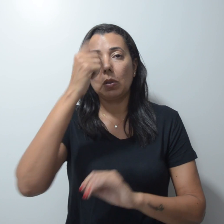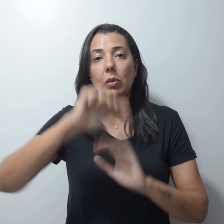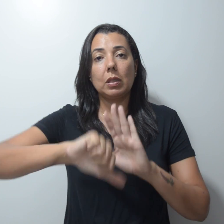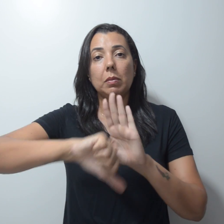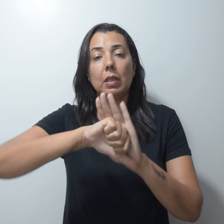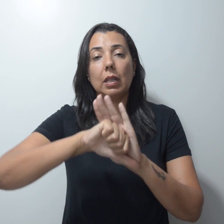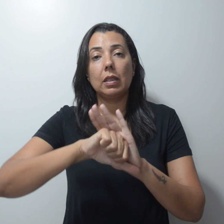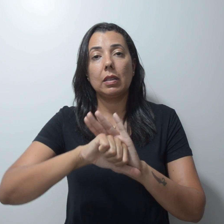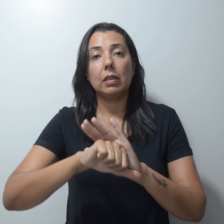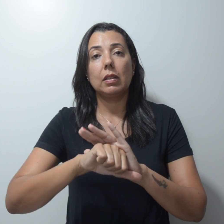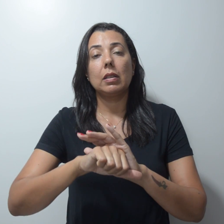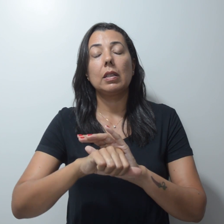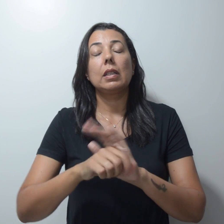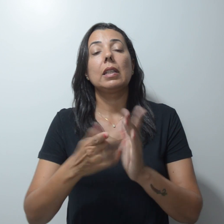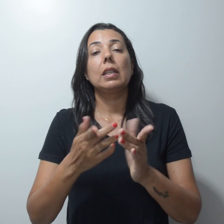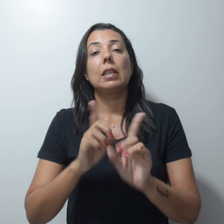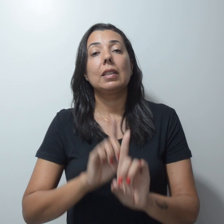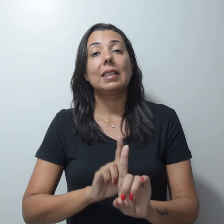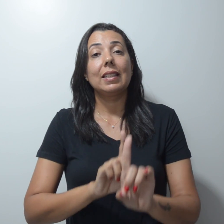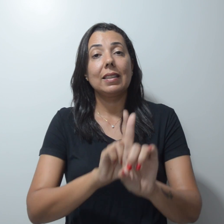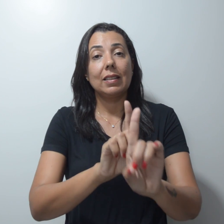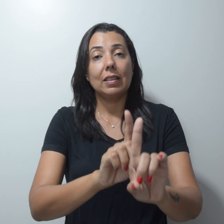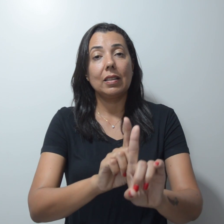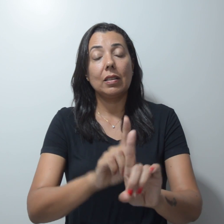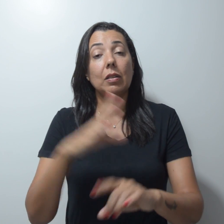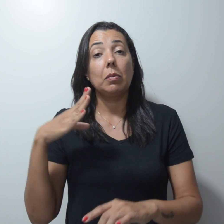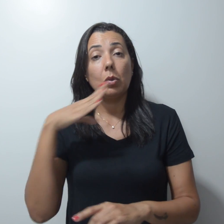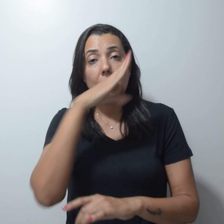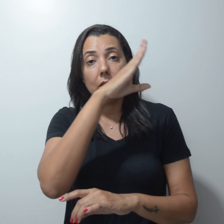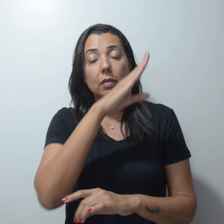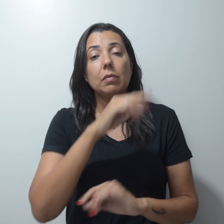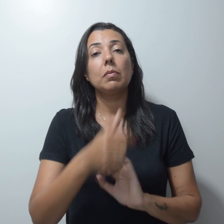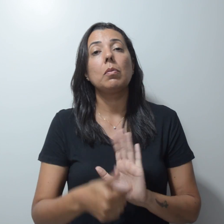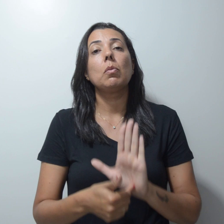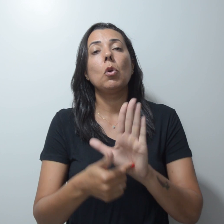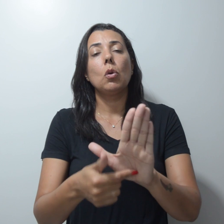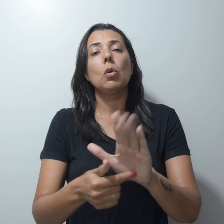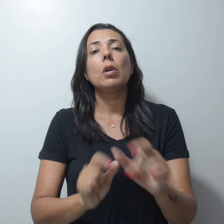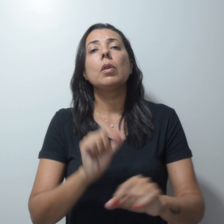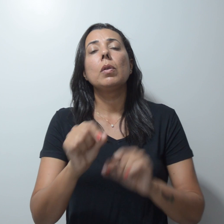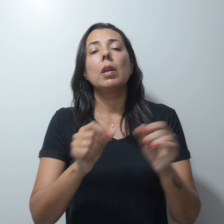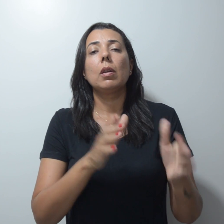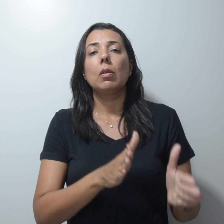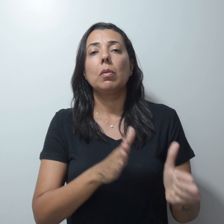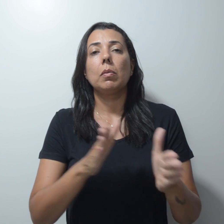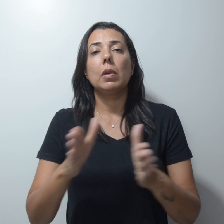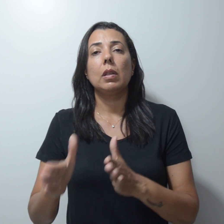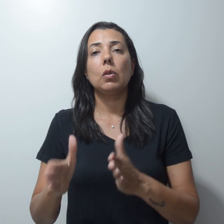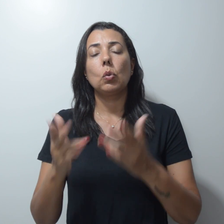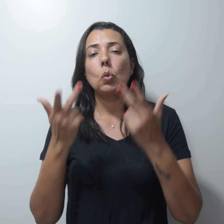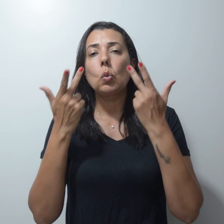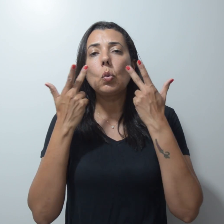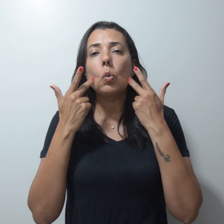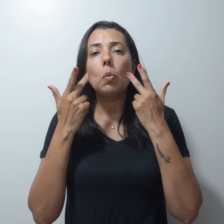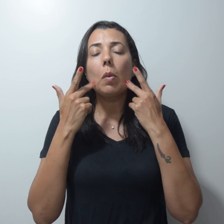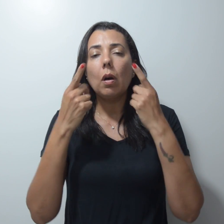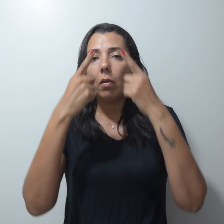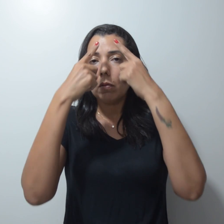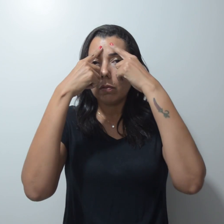seguidores de bolsonarismo, foi a demonstração de que o período da naturalização da violência